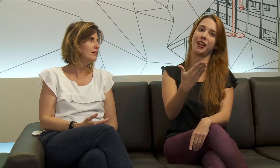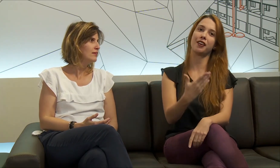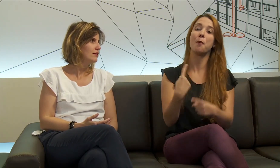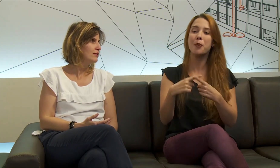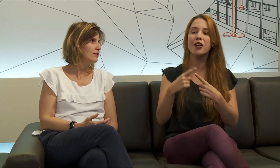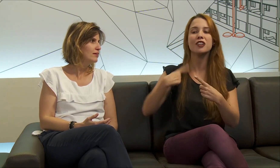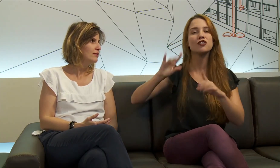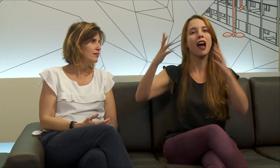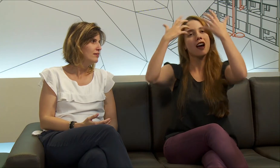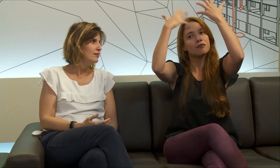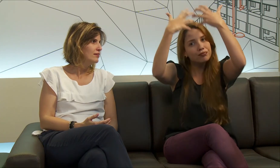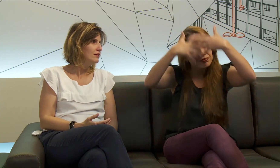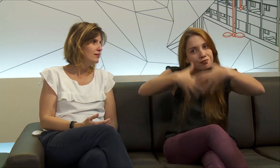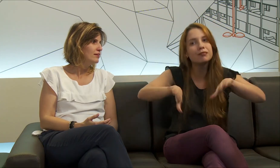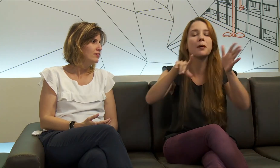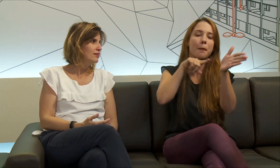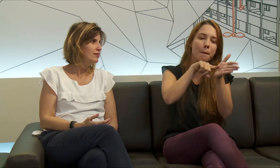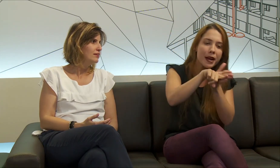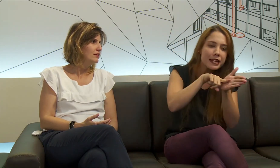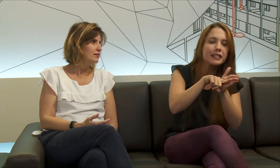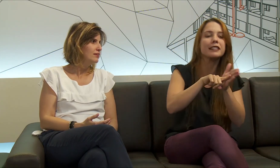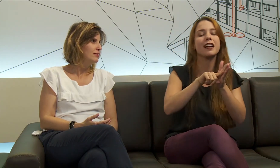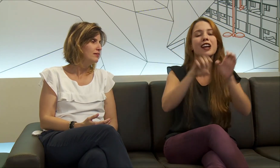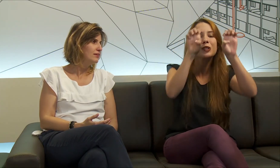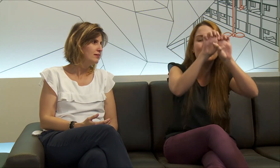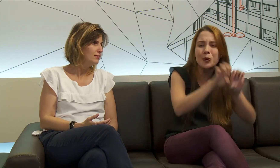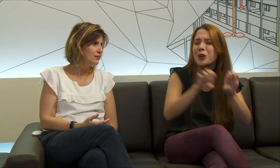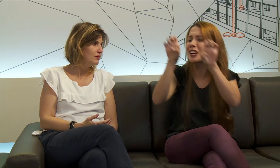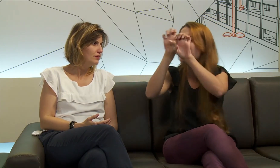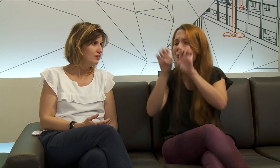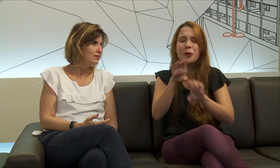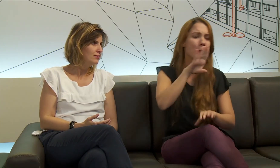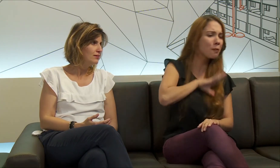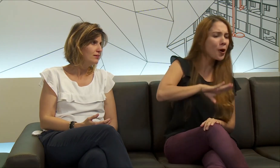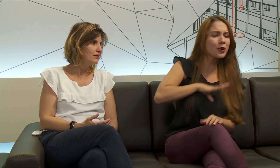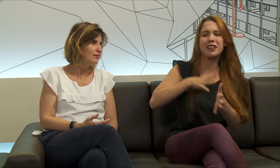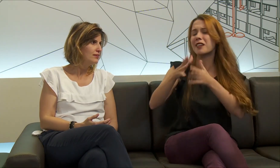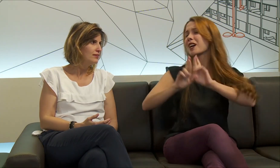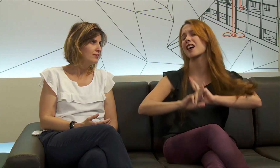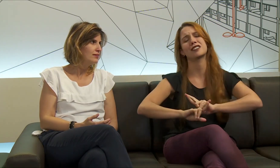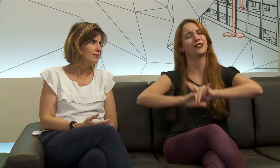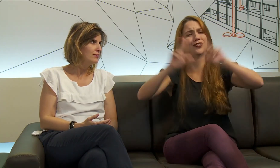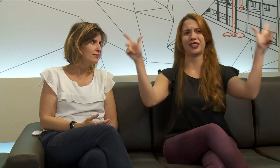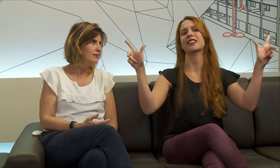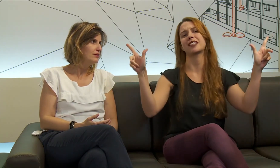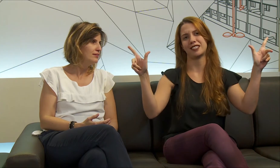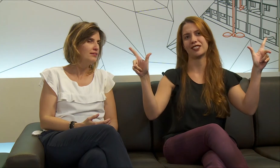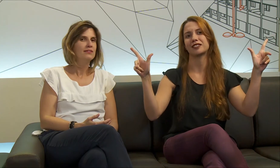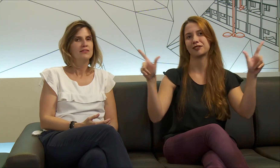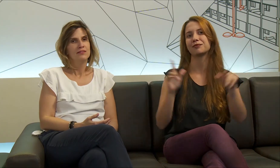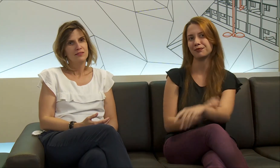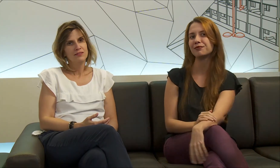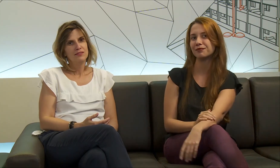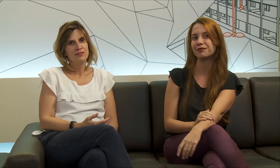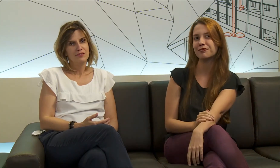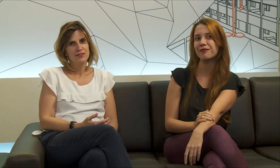Porque o profissional, ele é um profissional que vai conseguir compreender melhor, né? Que vai trazer